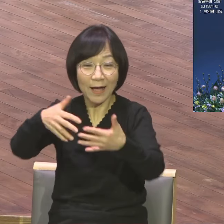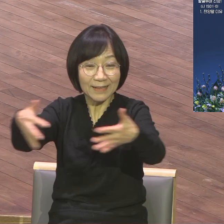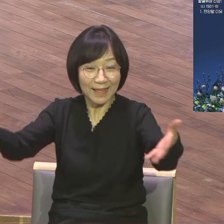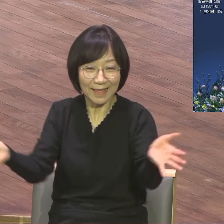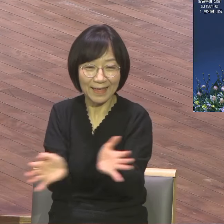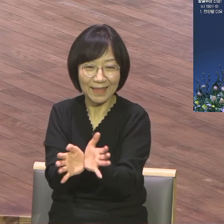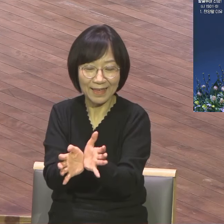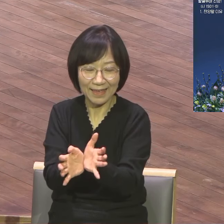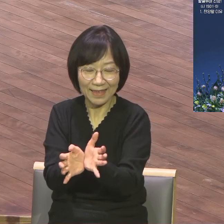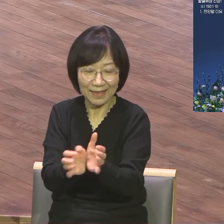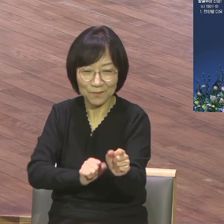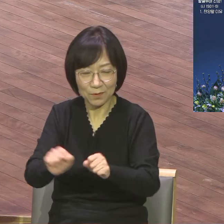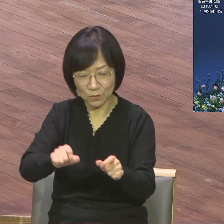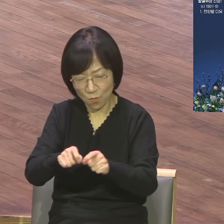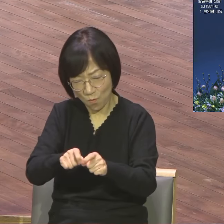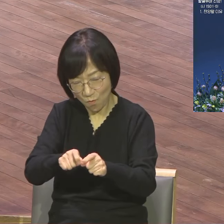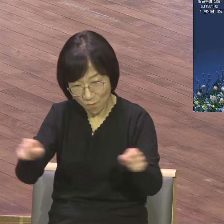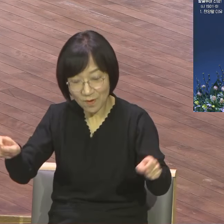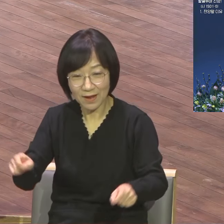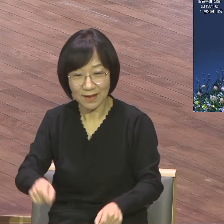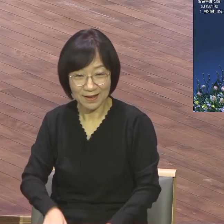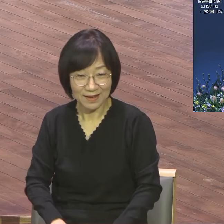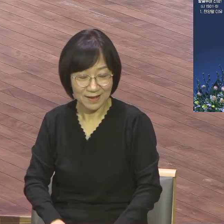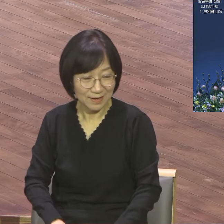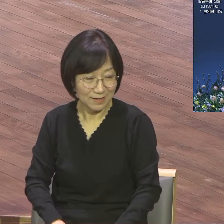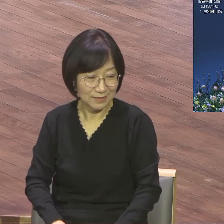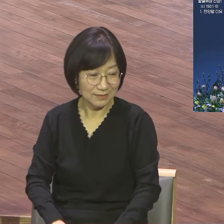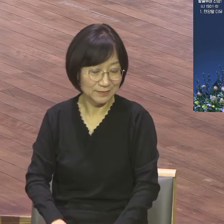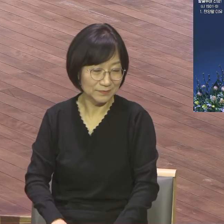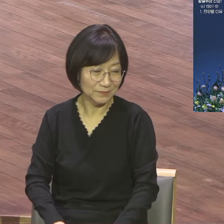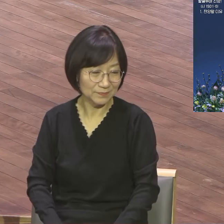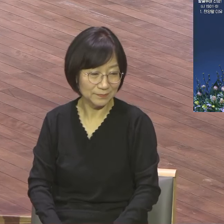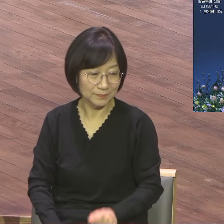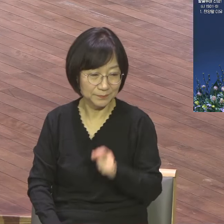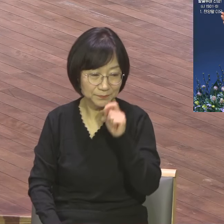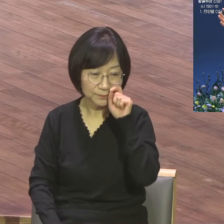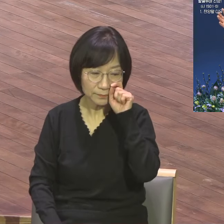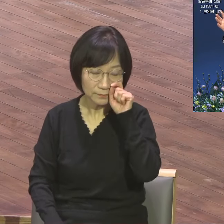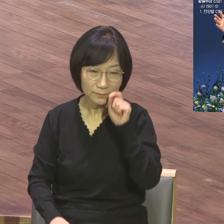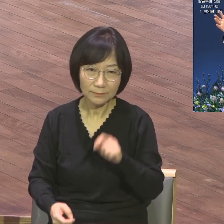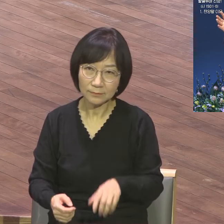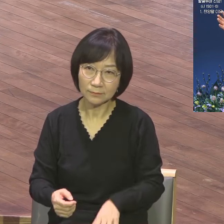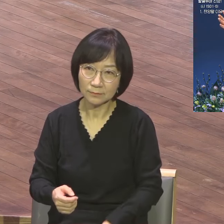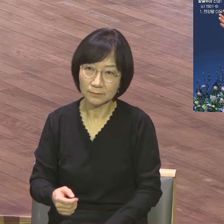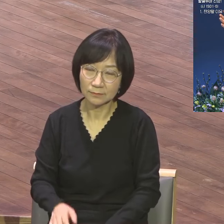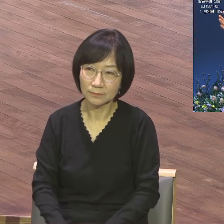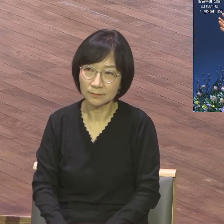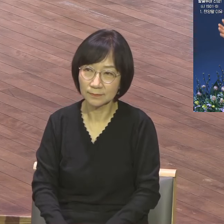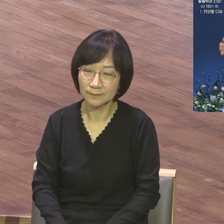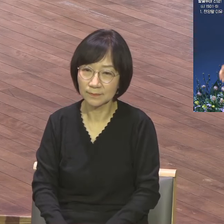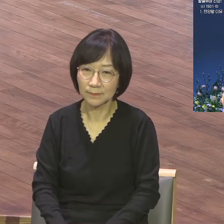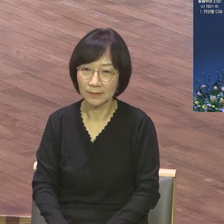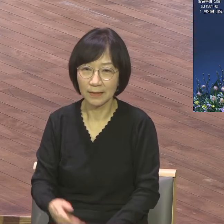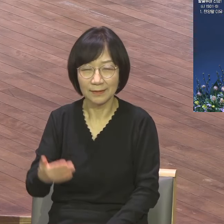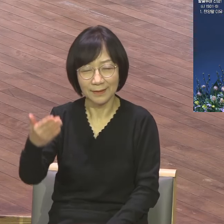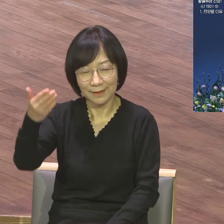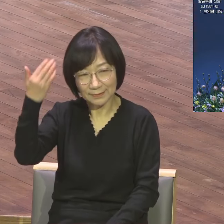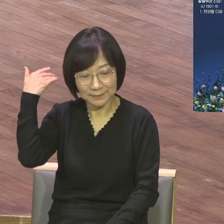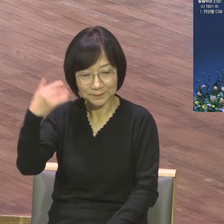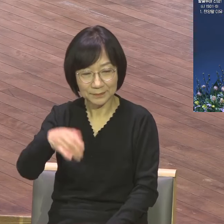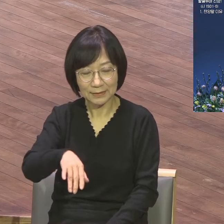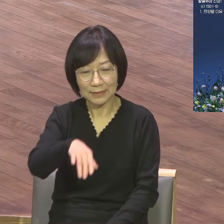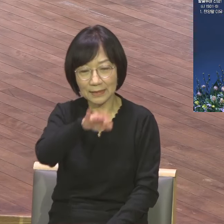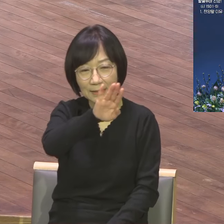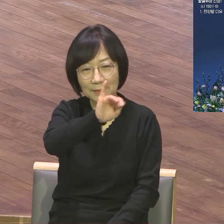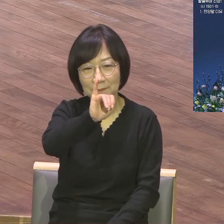했는데 너무 찬양이 좋아요. 한 번은요 우리 청년들이고 그때 70년대 100 블리그라 모을 때 100만 명이 여의도